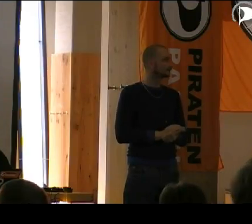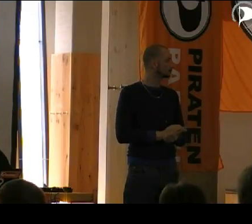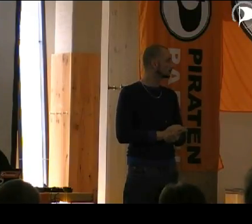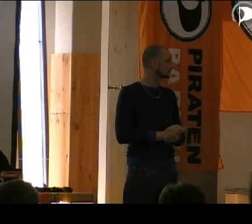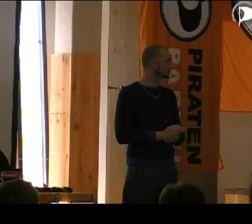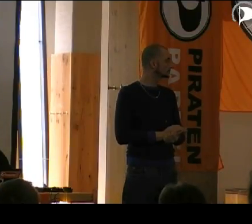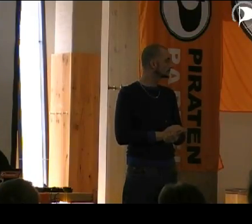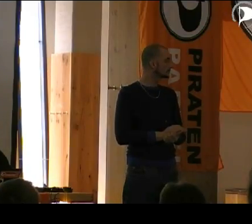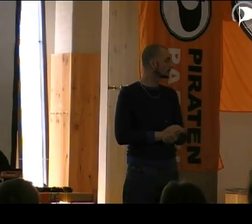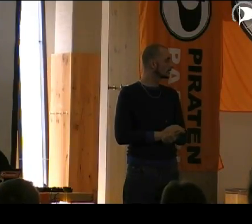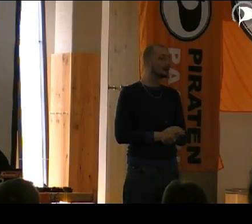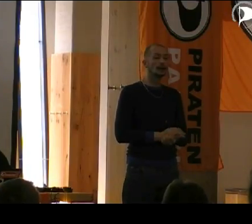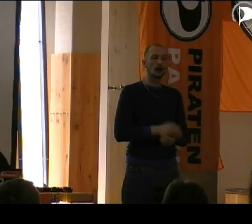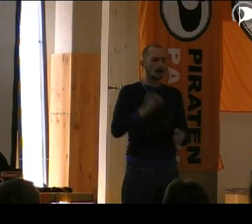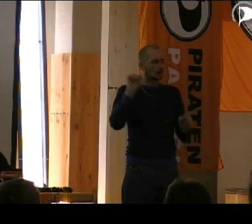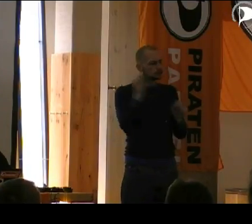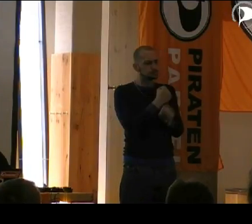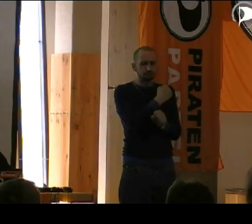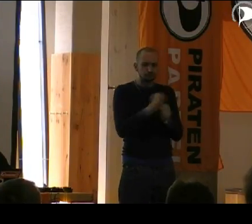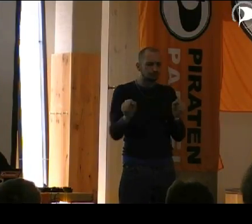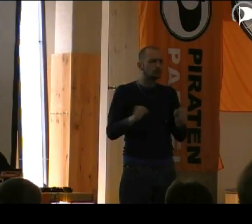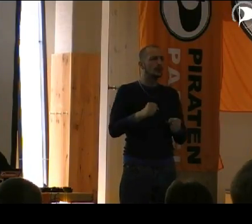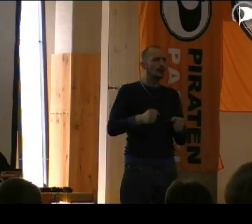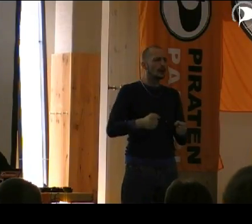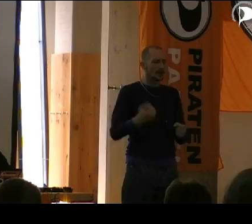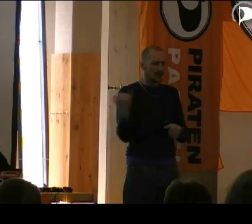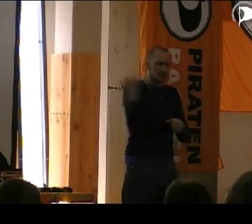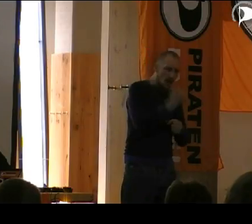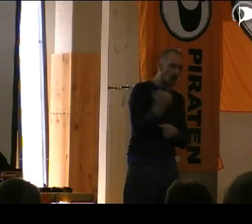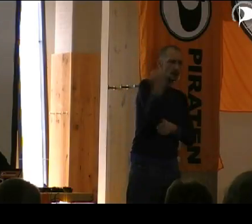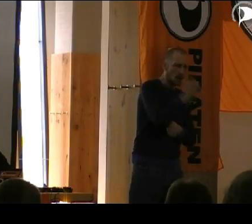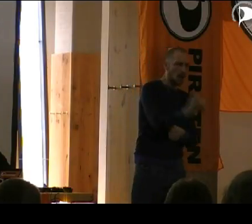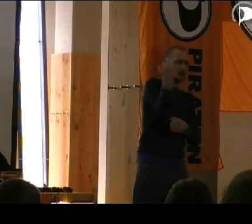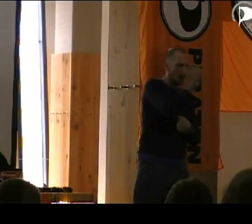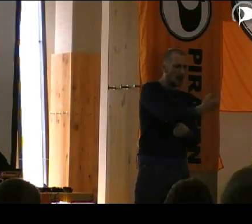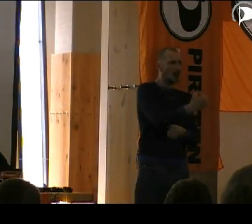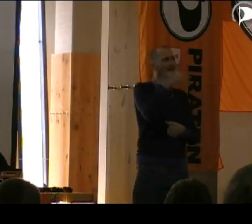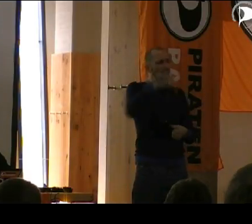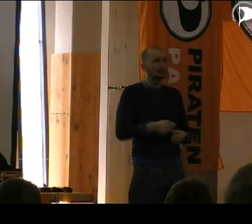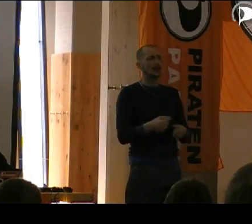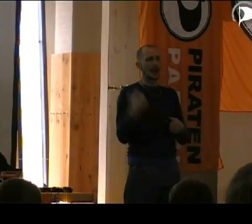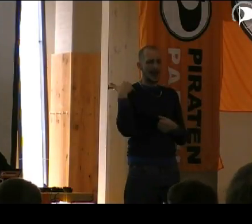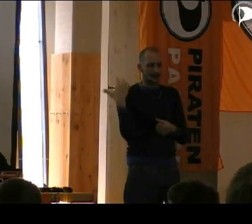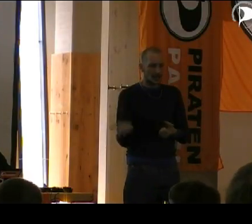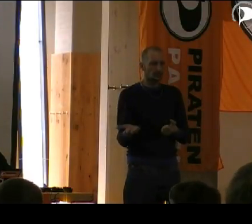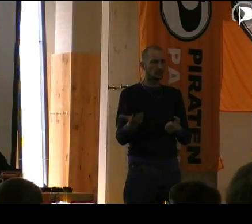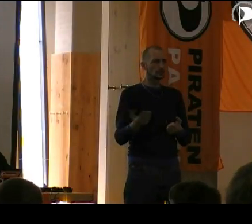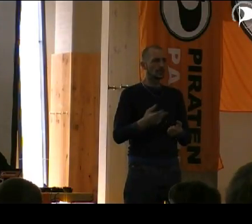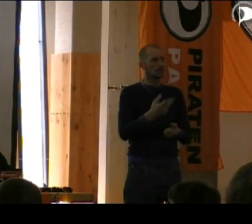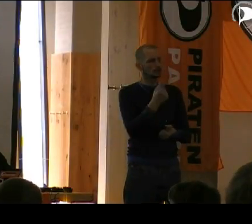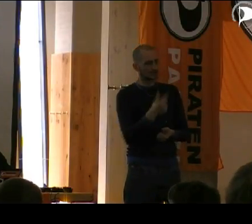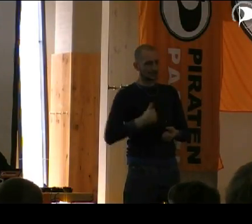ja es kann nicht sein dass wir immer wieder jedes jahr die entlastung des schatzmeisters